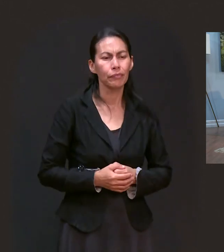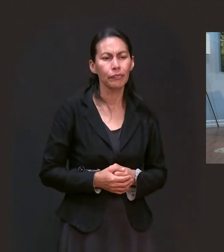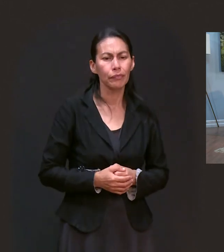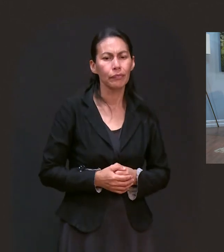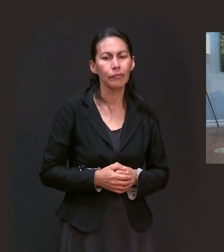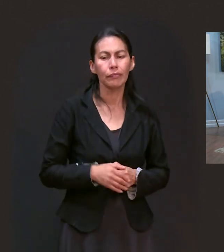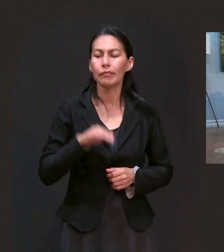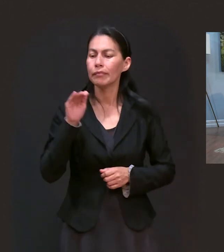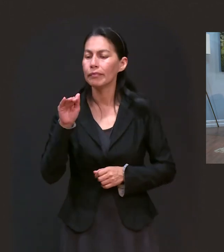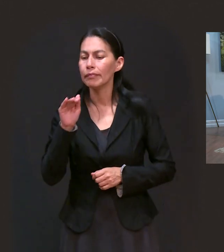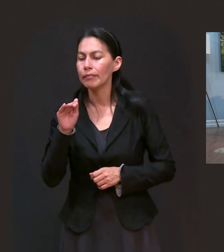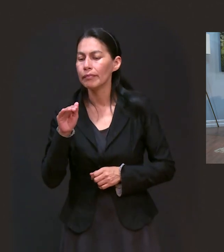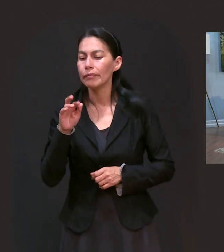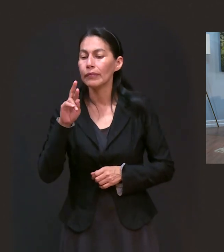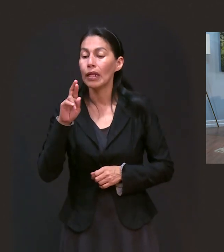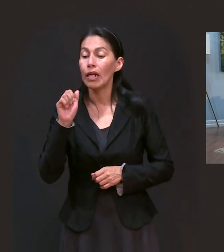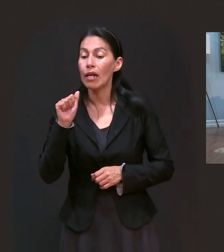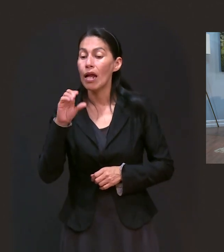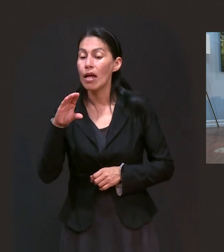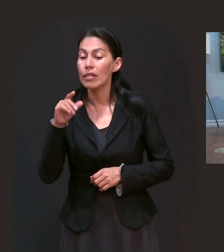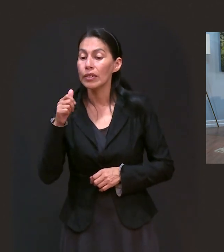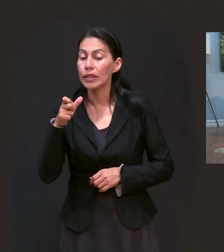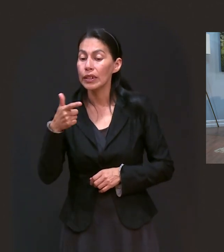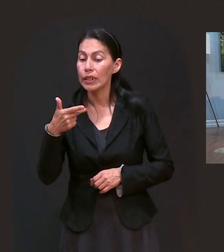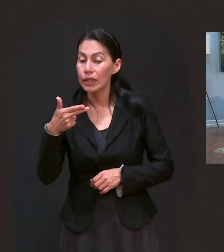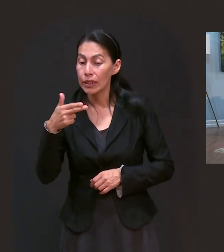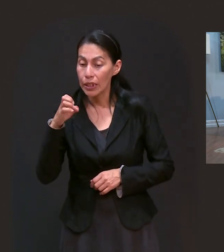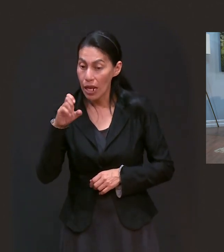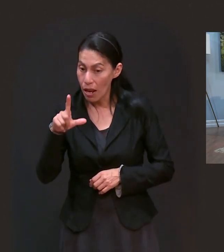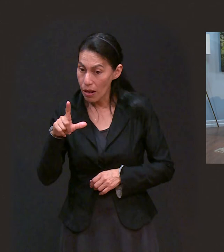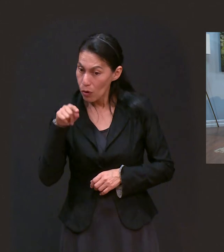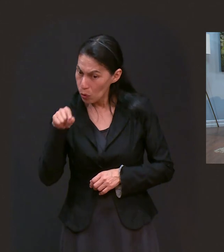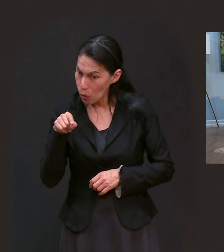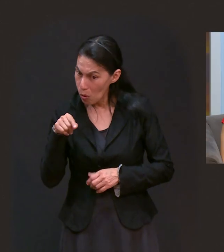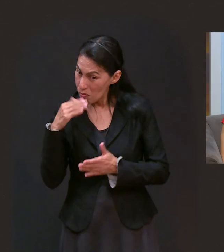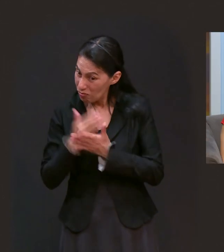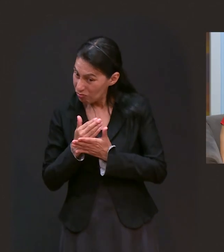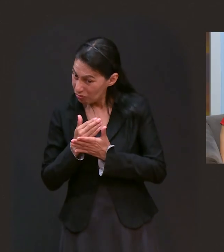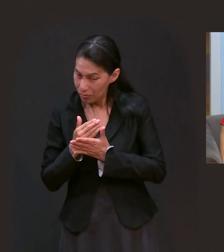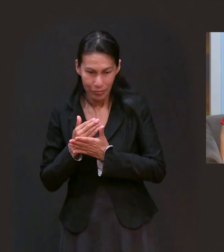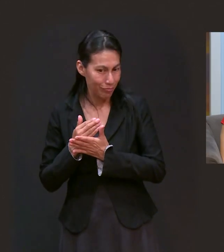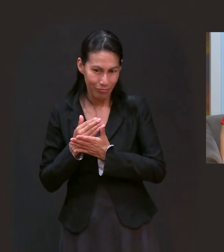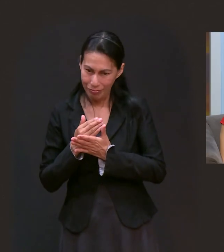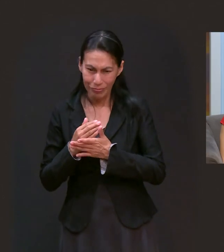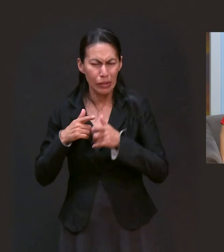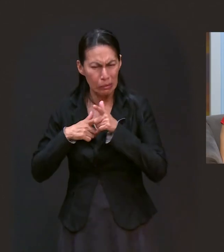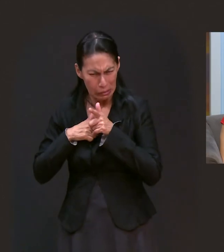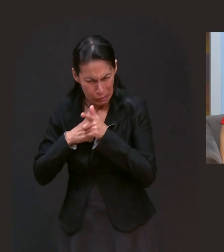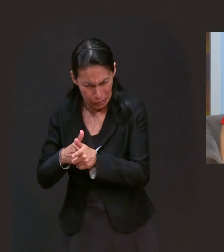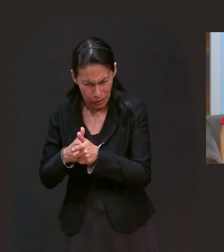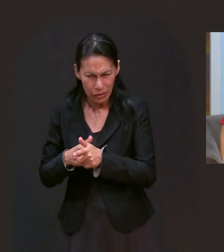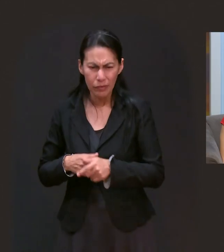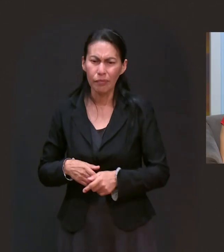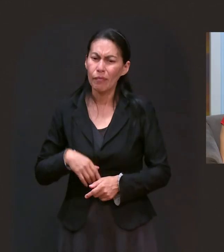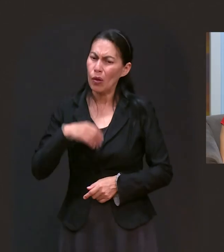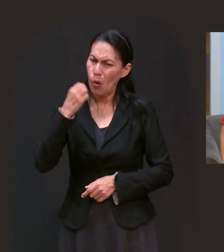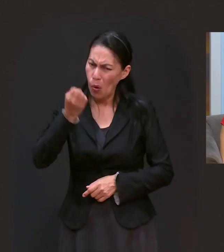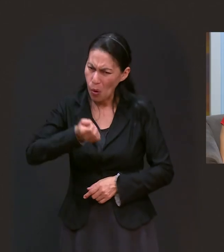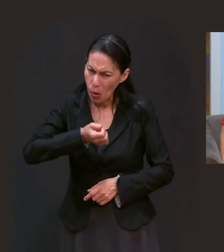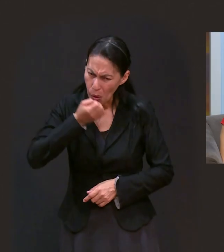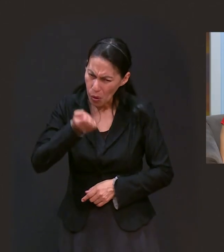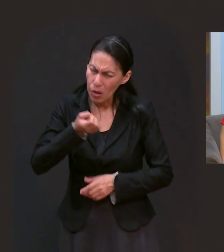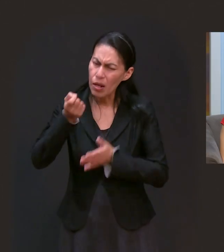graduado me decían rachel no desistas mención no exista